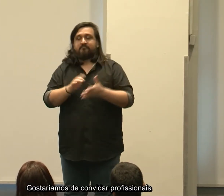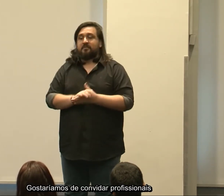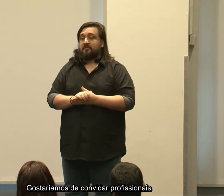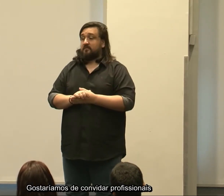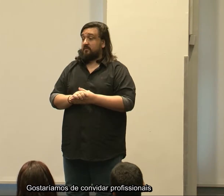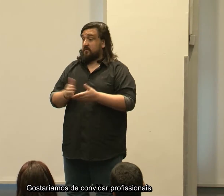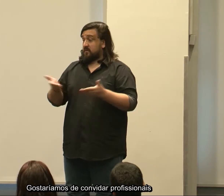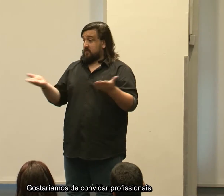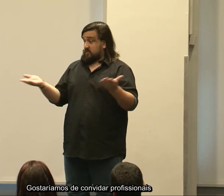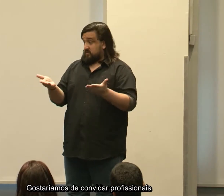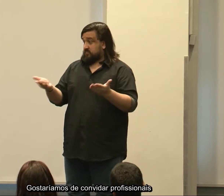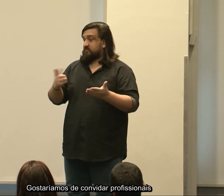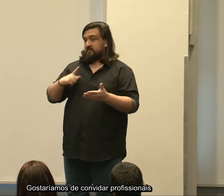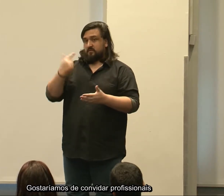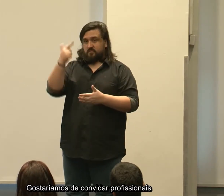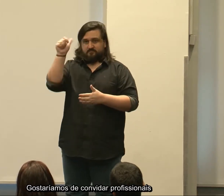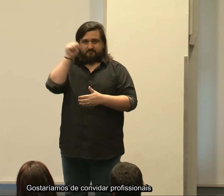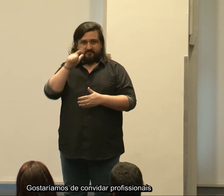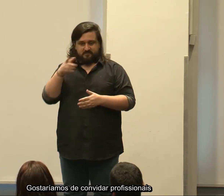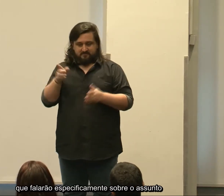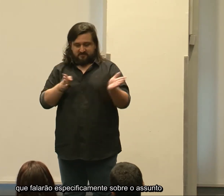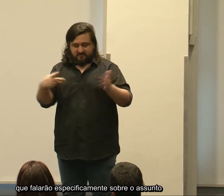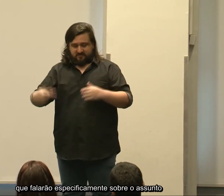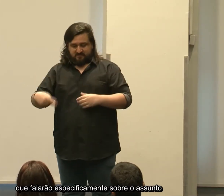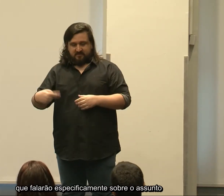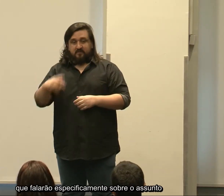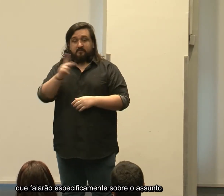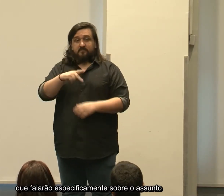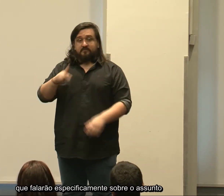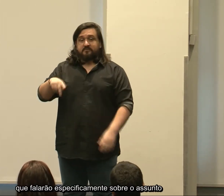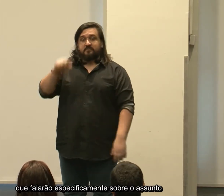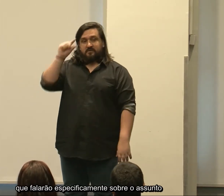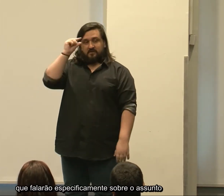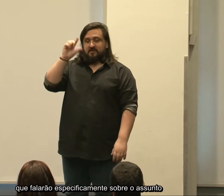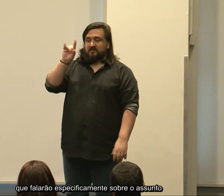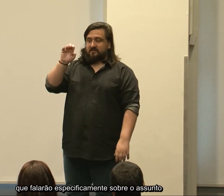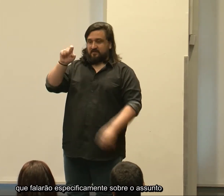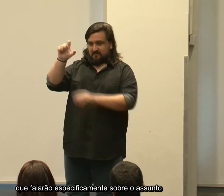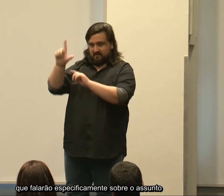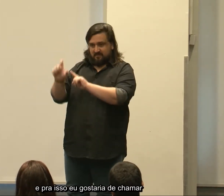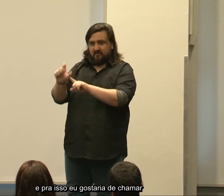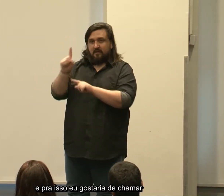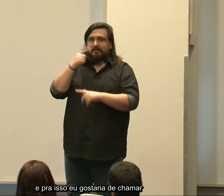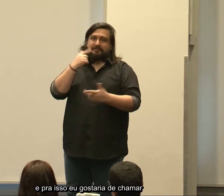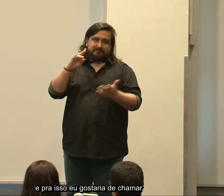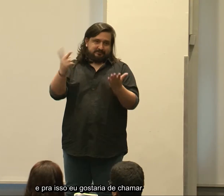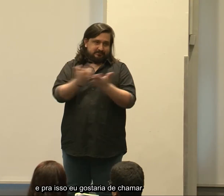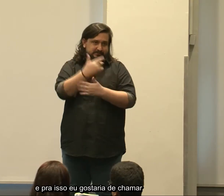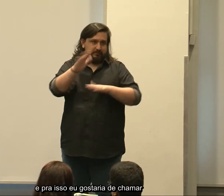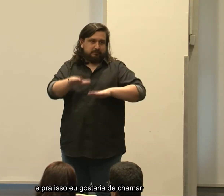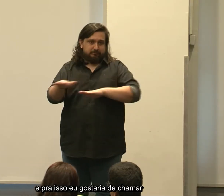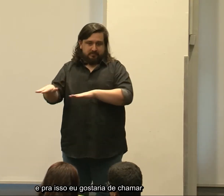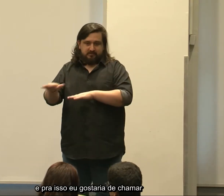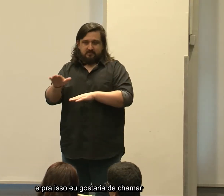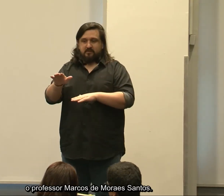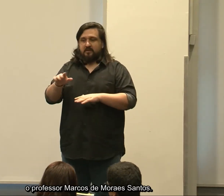Gostaríamos de convidar profissionais que falarão especificamente sobre o assunto, e para isso eu gostaria de chamar o